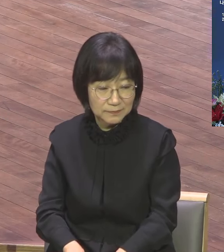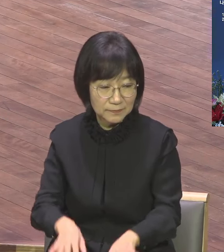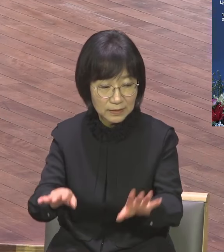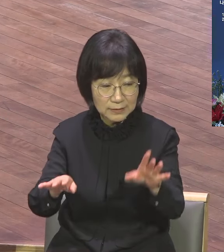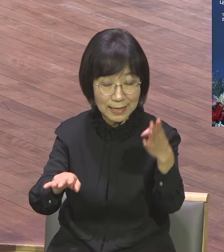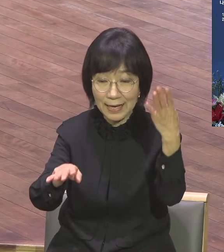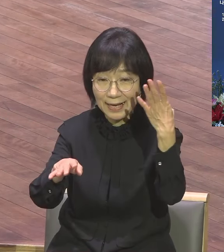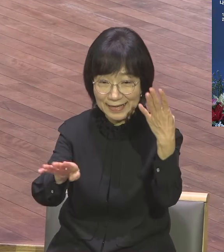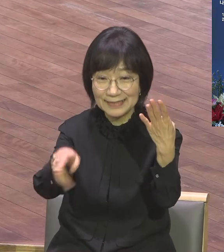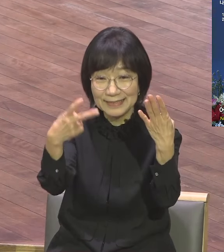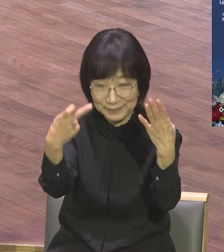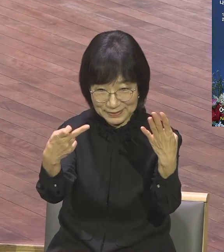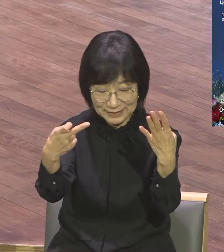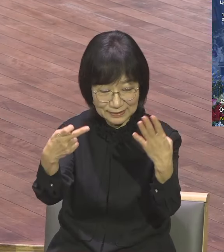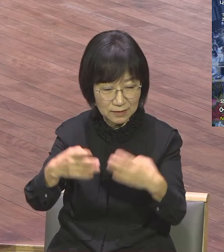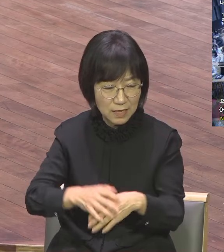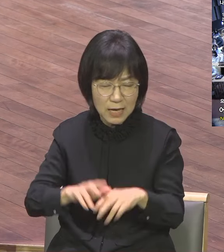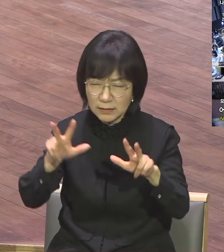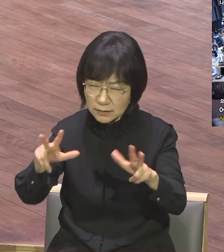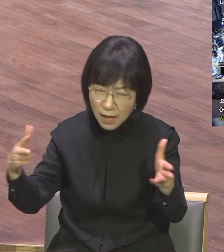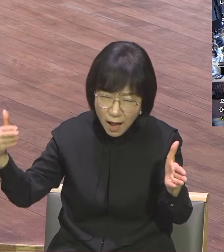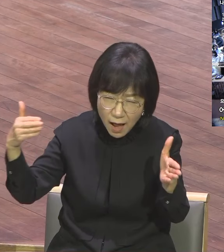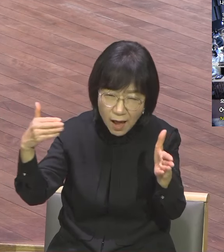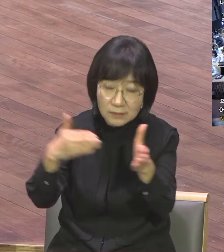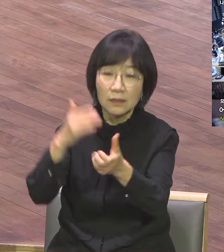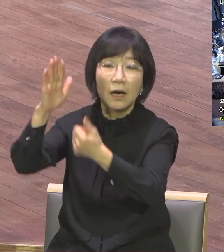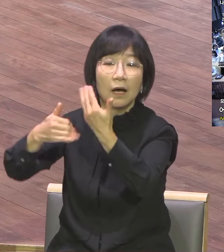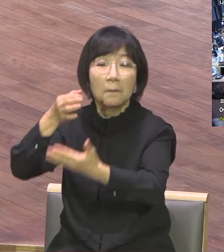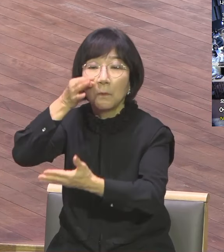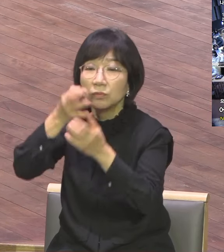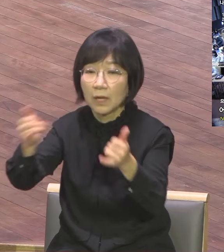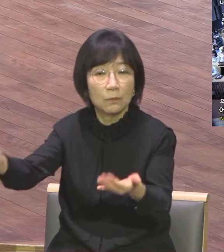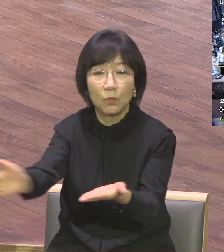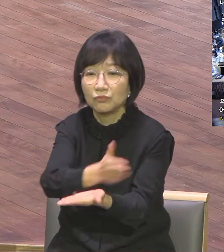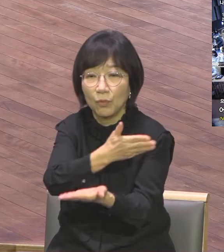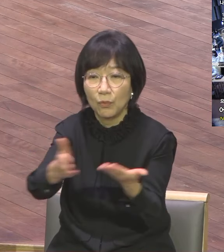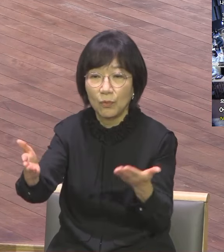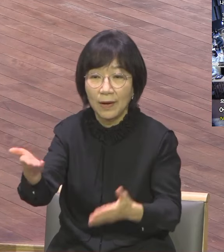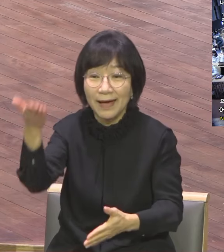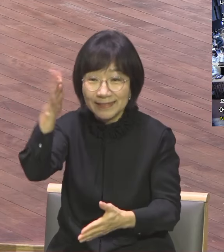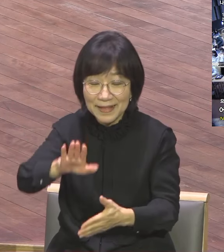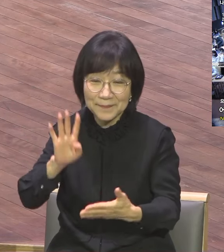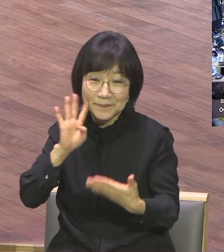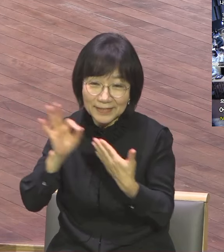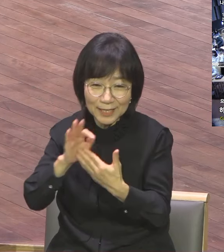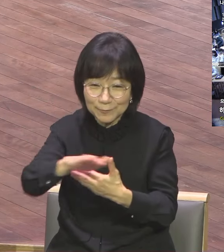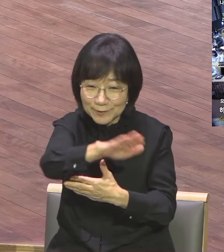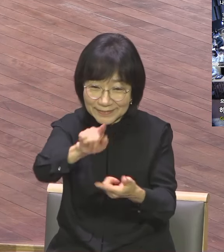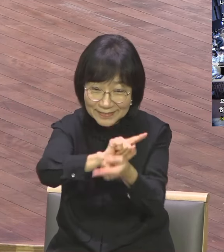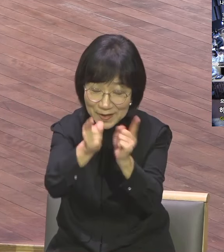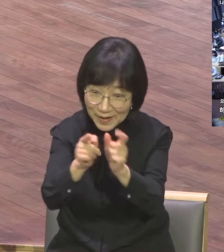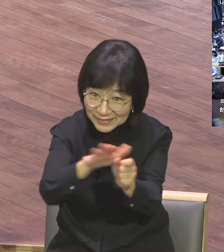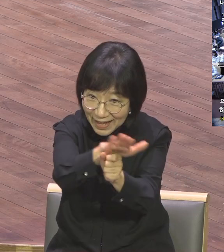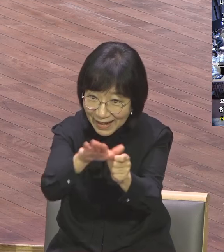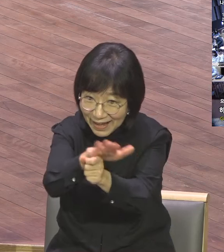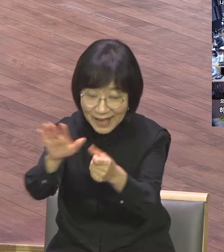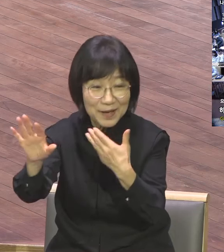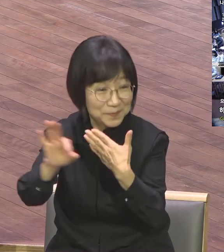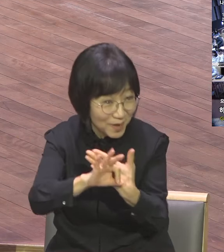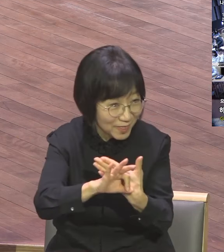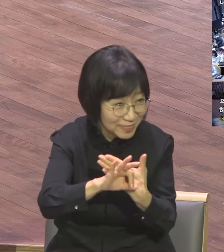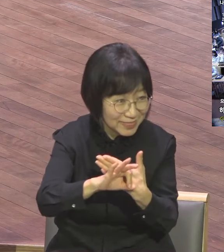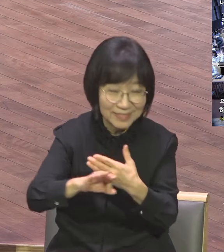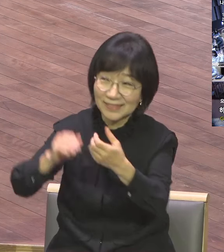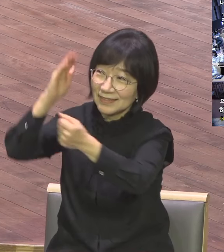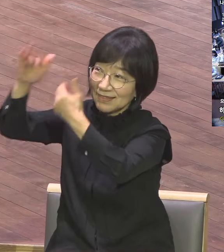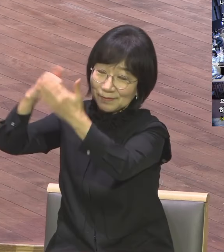12절에 어느 때나 하나님을 본 사람이 없어되 만일 우리가 서로 사랑하면 하나님이 우리